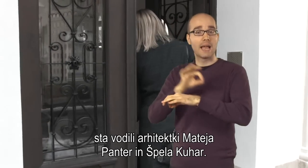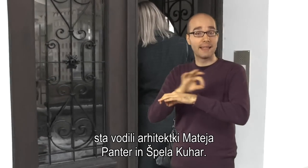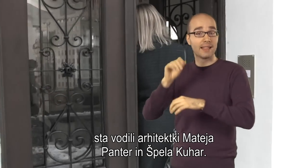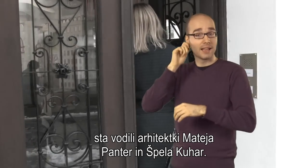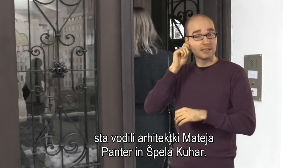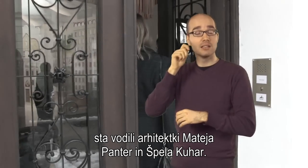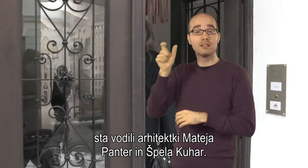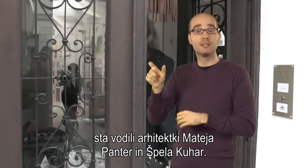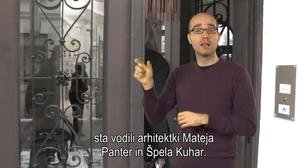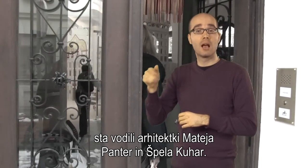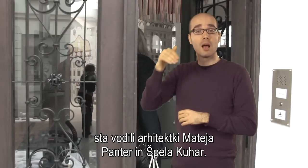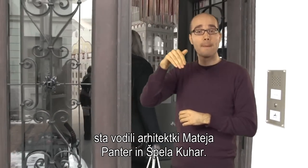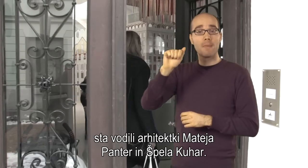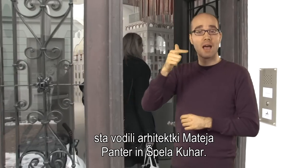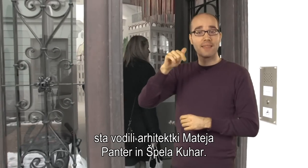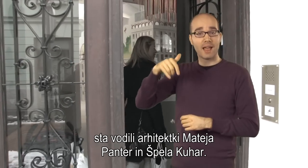Kuhar.